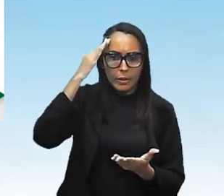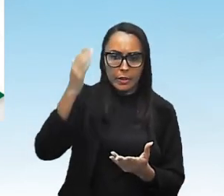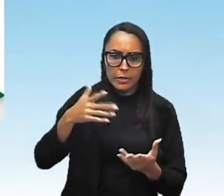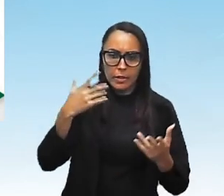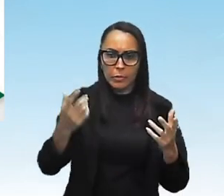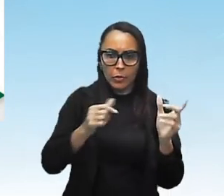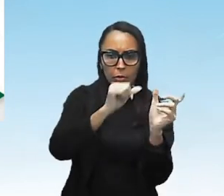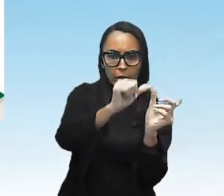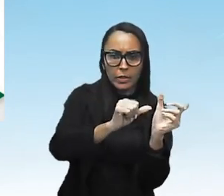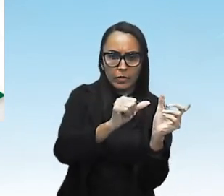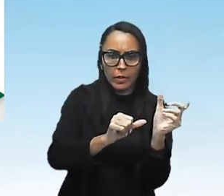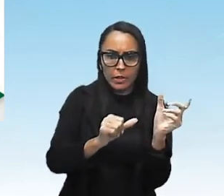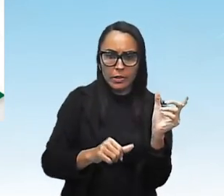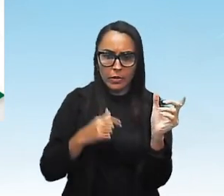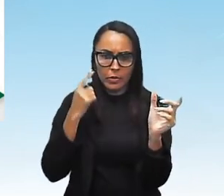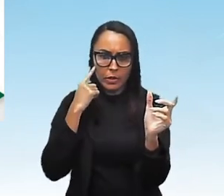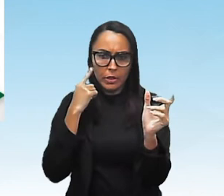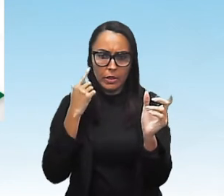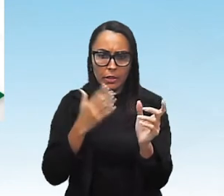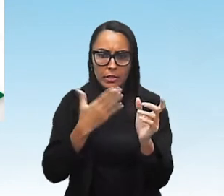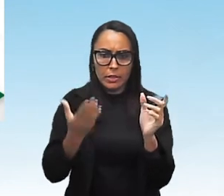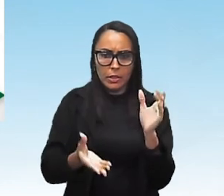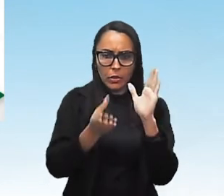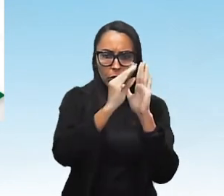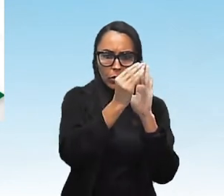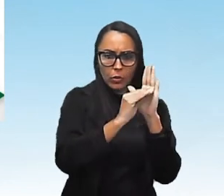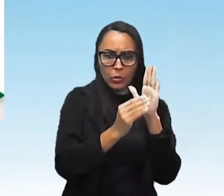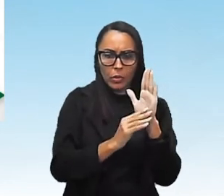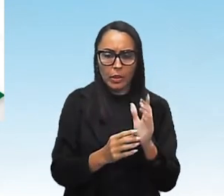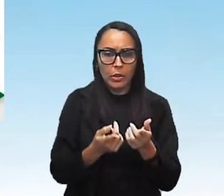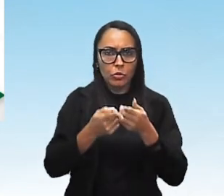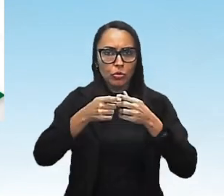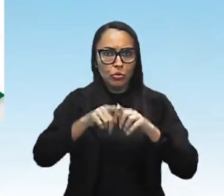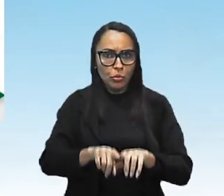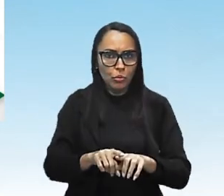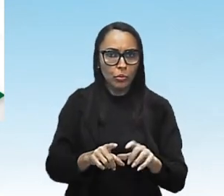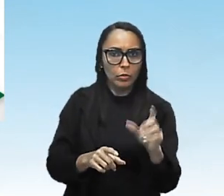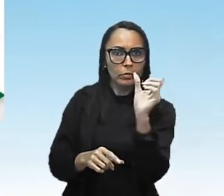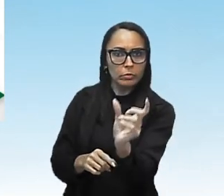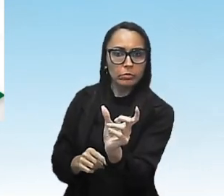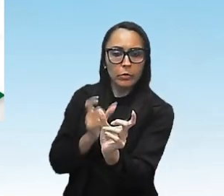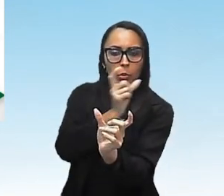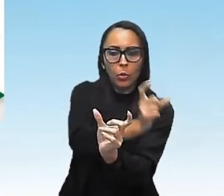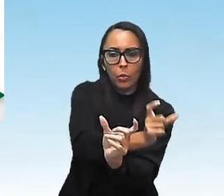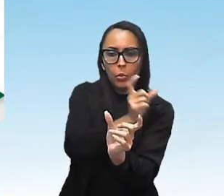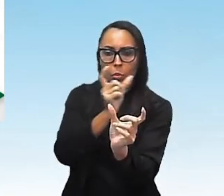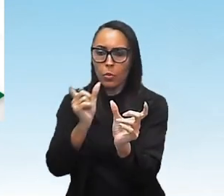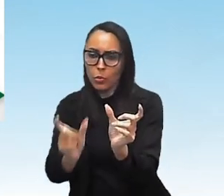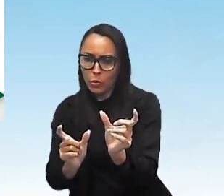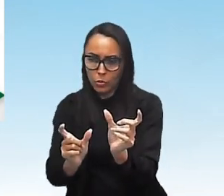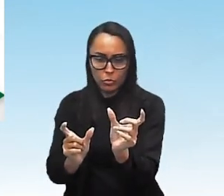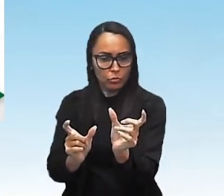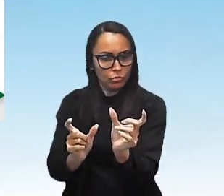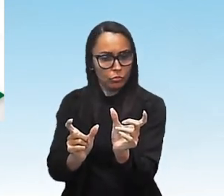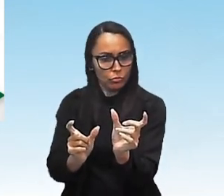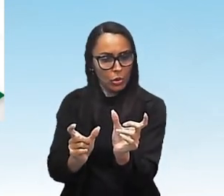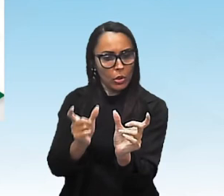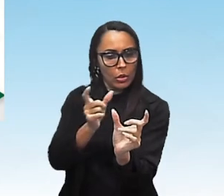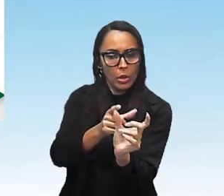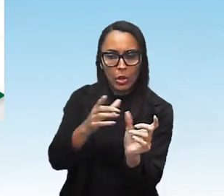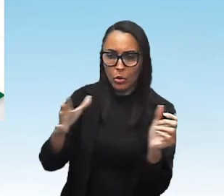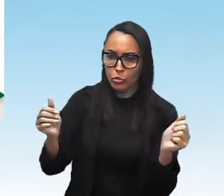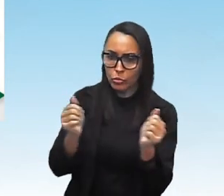parasintética, aquela em que se coloca simultaneamente o prefixo e o sufixo junto ao radical, de modo que,